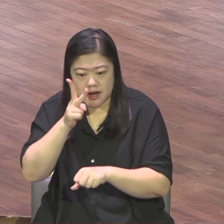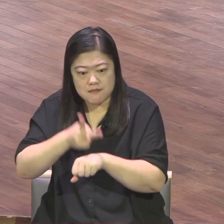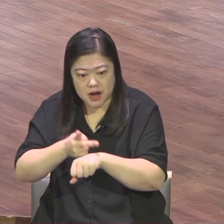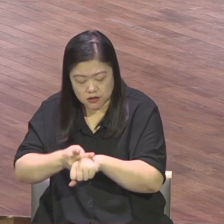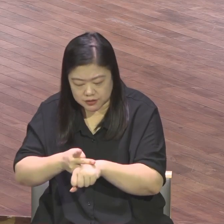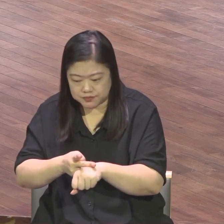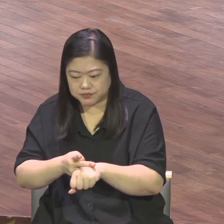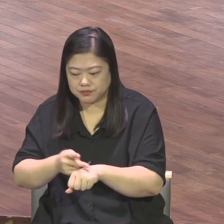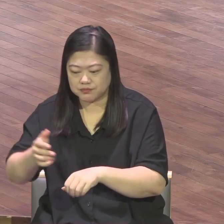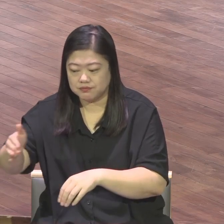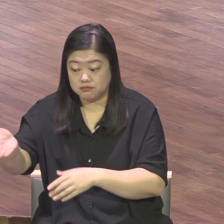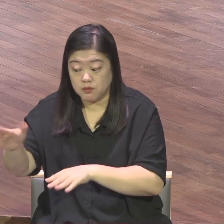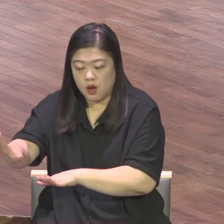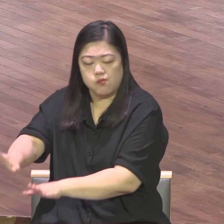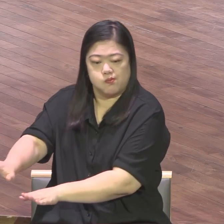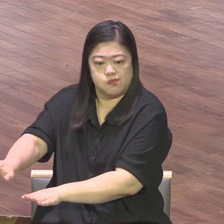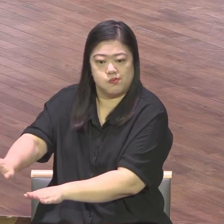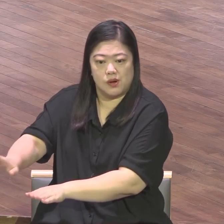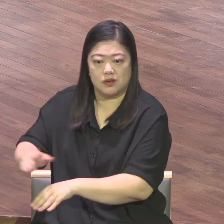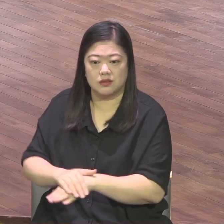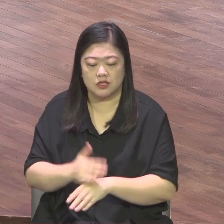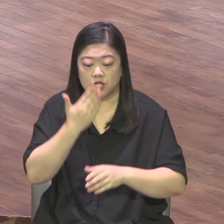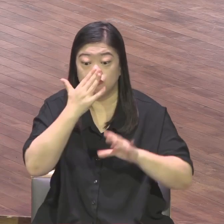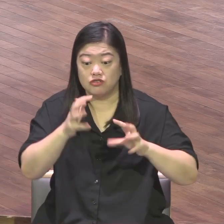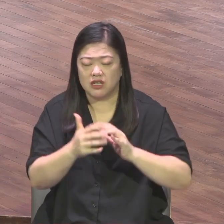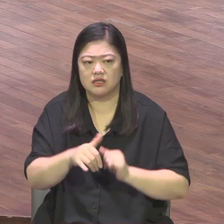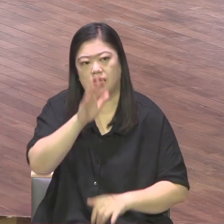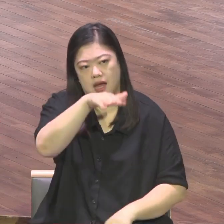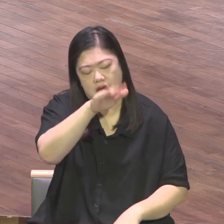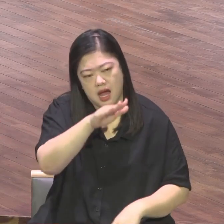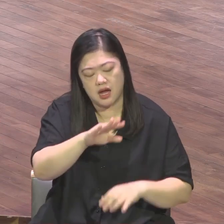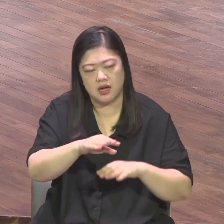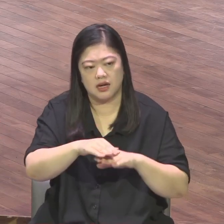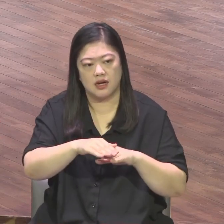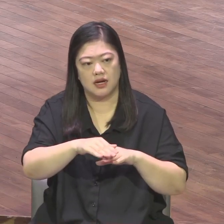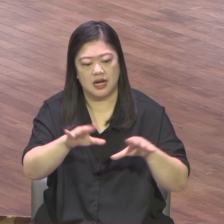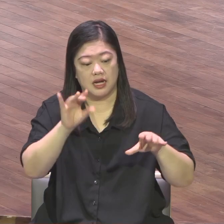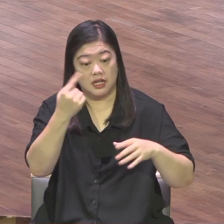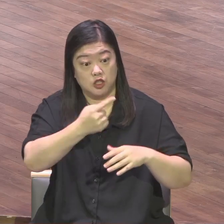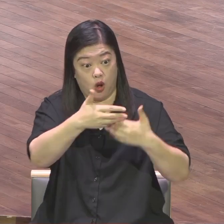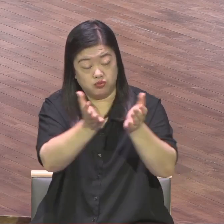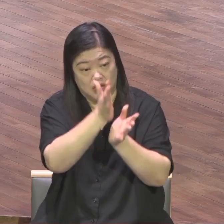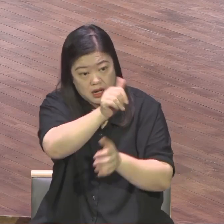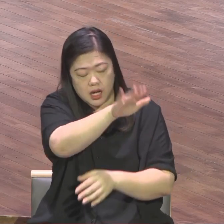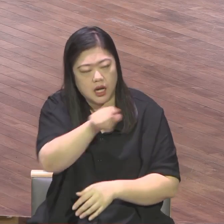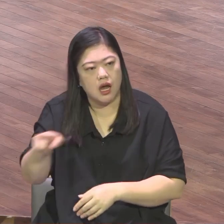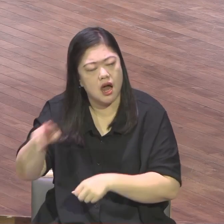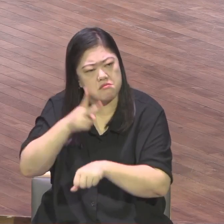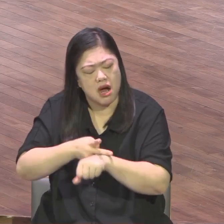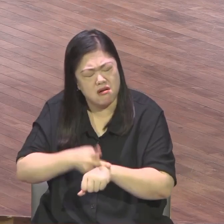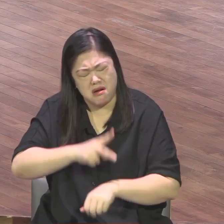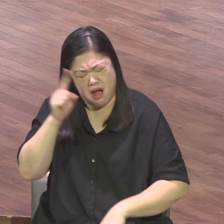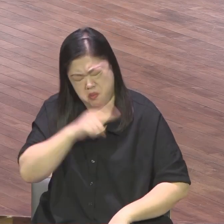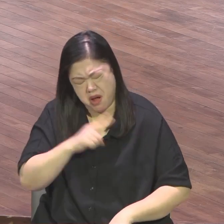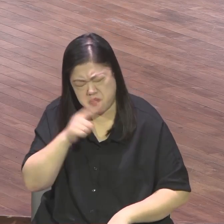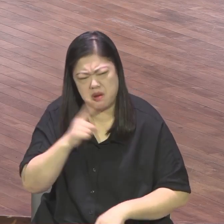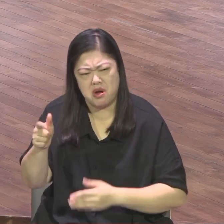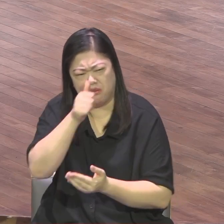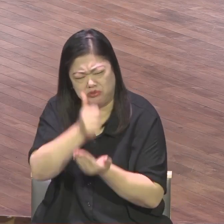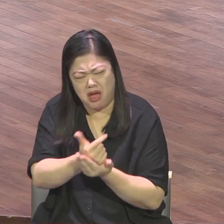와가지고 고발을 합니다. 바울을 성전 더럽히고 그야말로 이 모세 율법을 그러니까 폐기시킨 놈이다 이래가지고